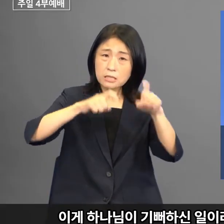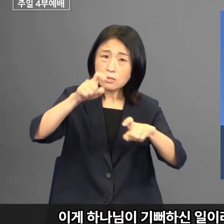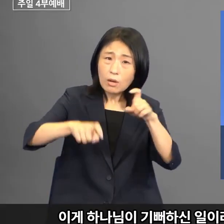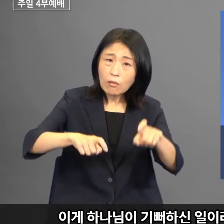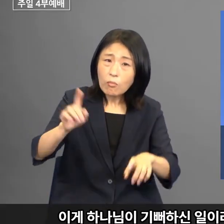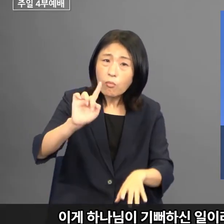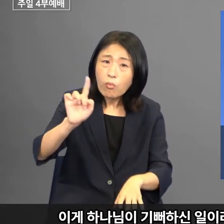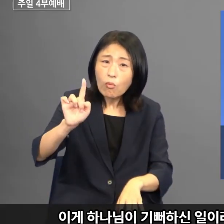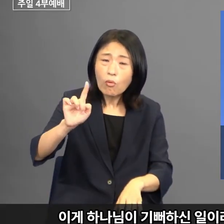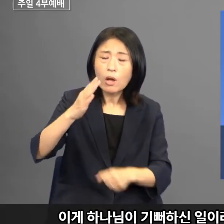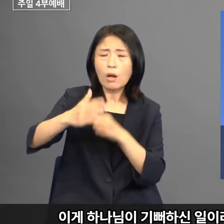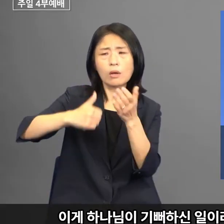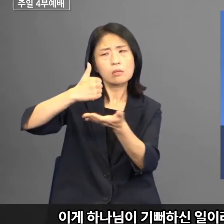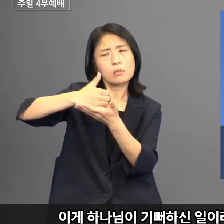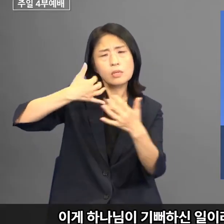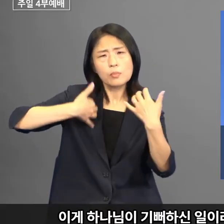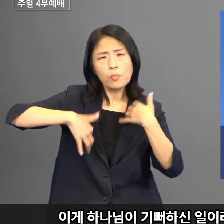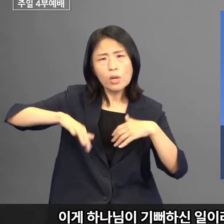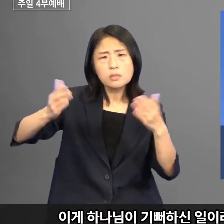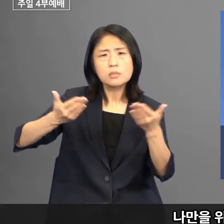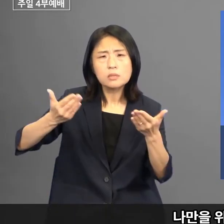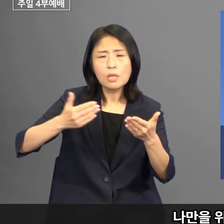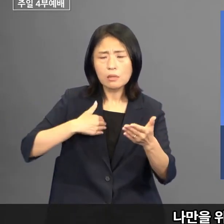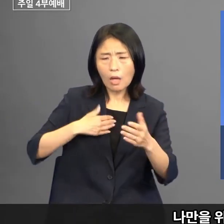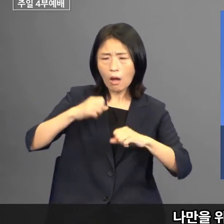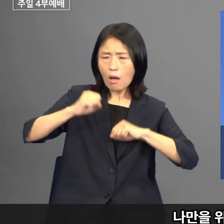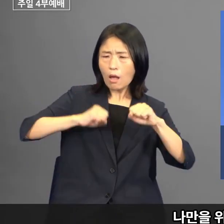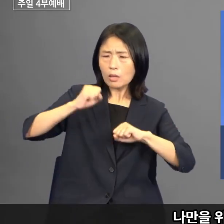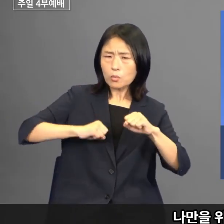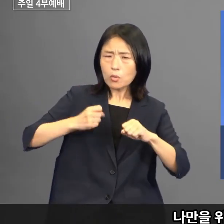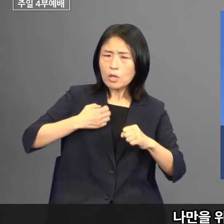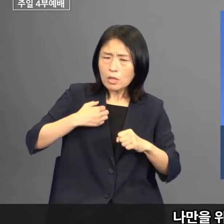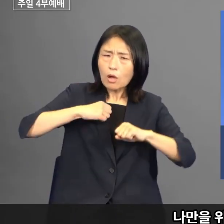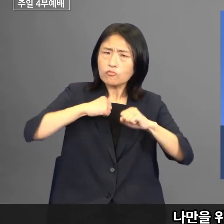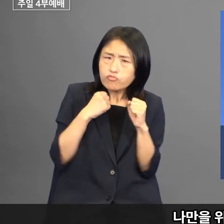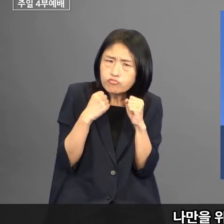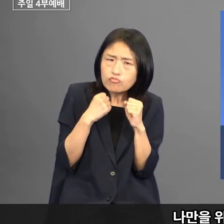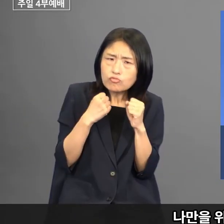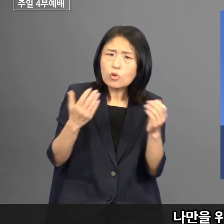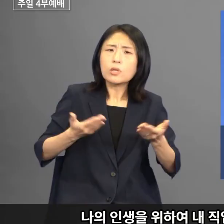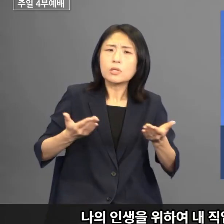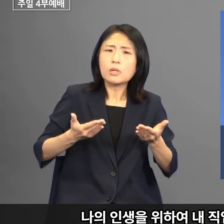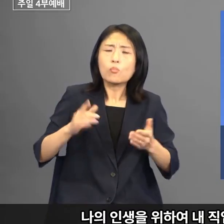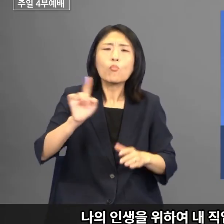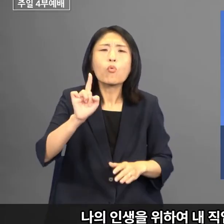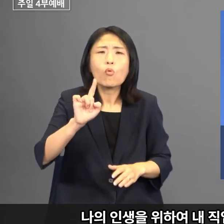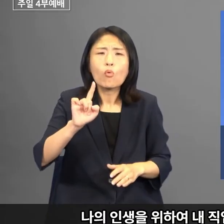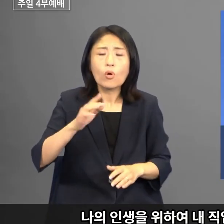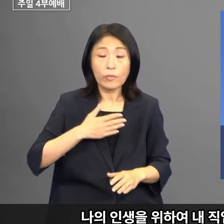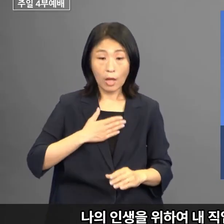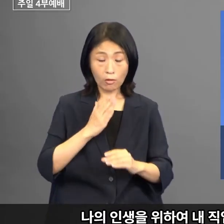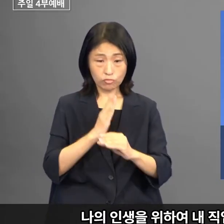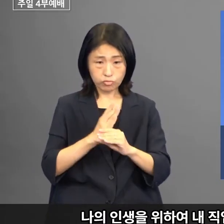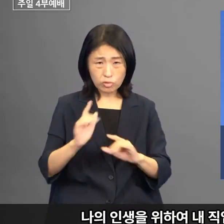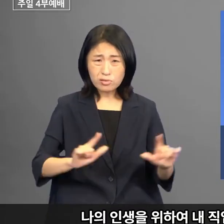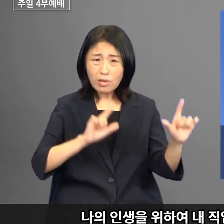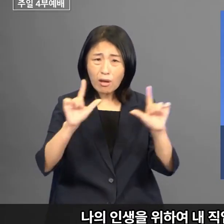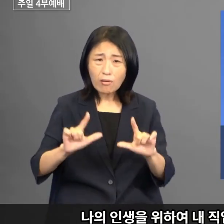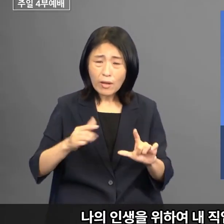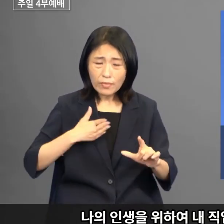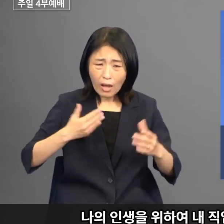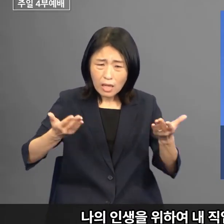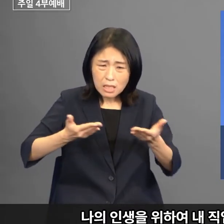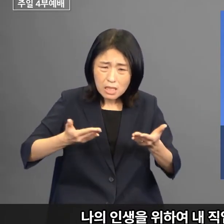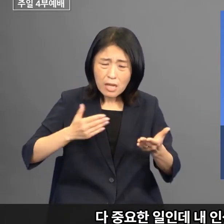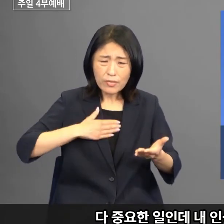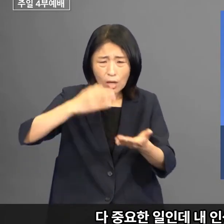하나님 기뻐하신 일이라고 했는데 내가 도대체 뭘 했지? 나만을 위해 살아왔네. 나의 인생을 위하여, 내 직업을 위하여,